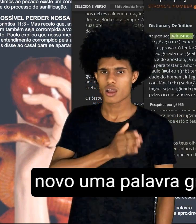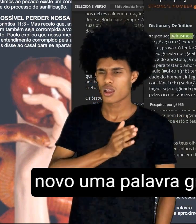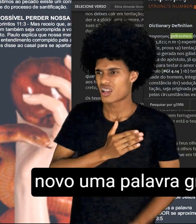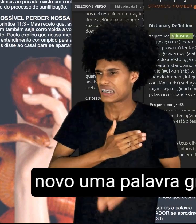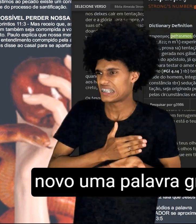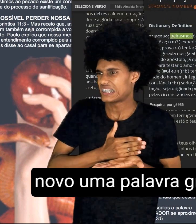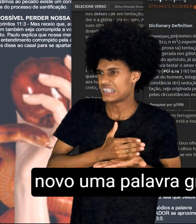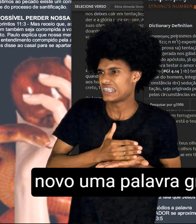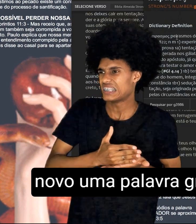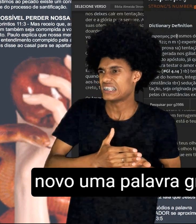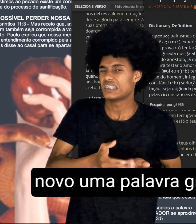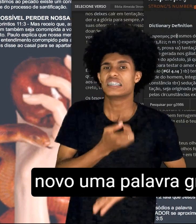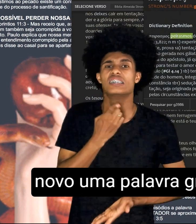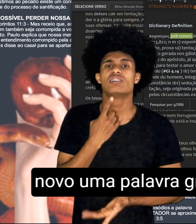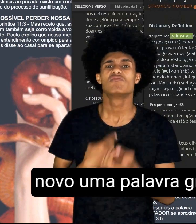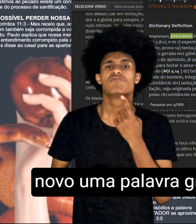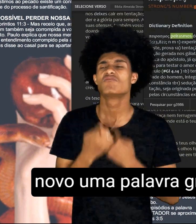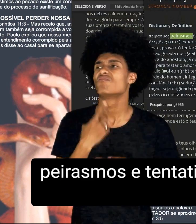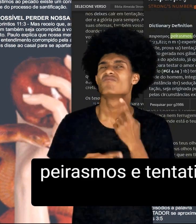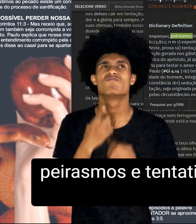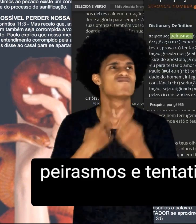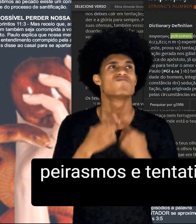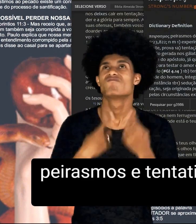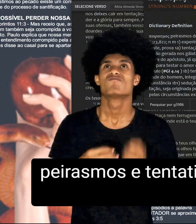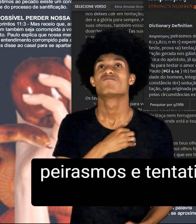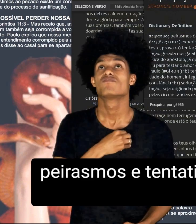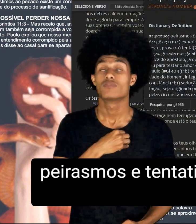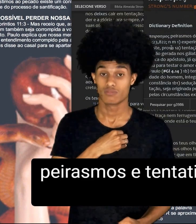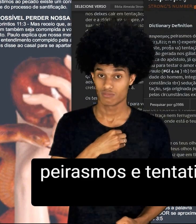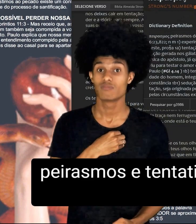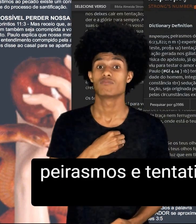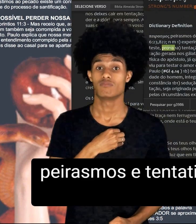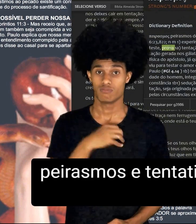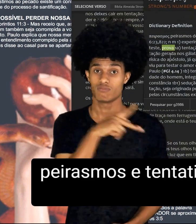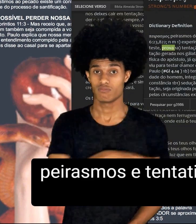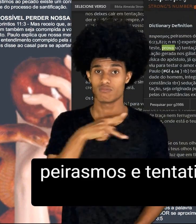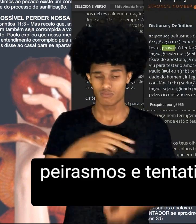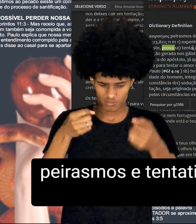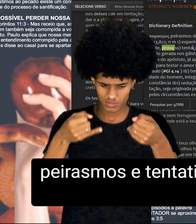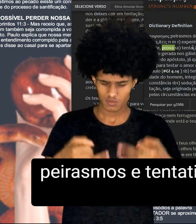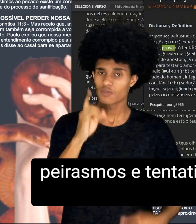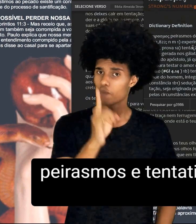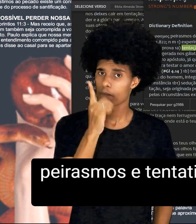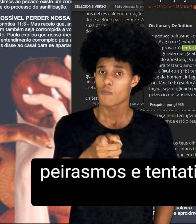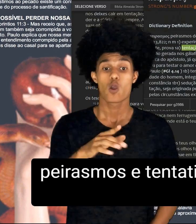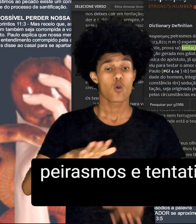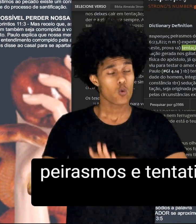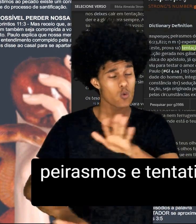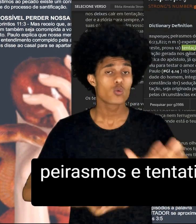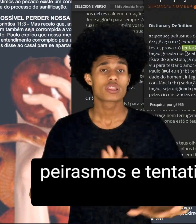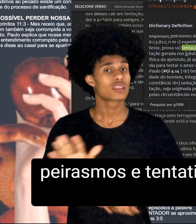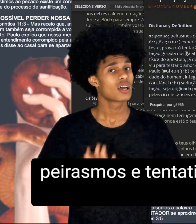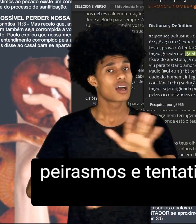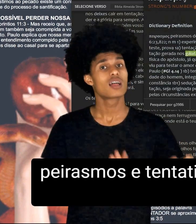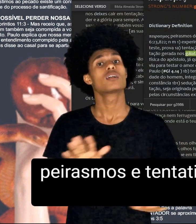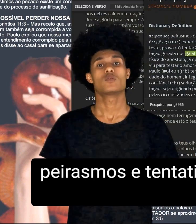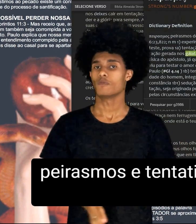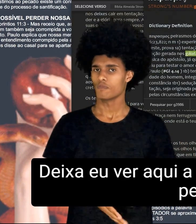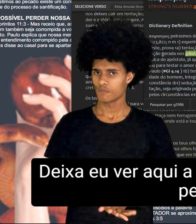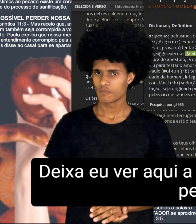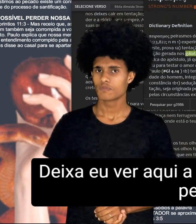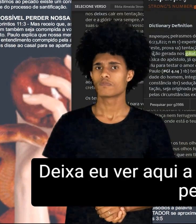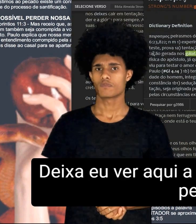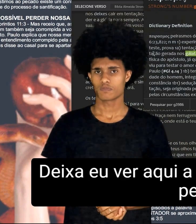novo. Uma palavra grega chamada peirasmos, tá? Peirasmos é tentativa, é colocar a prova. Está lá em